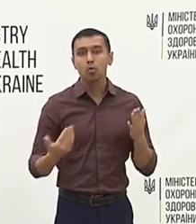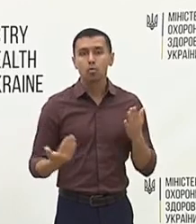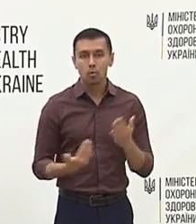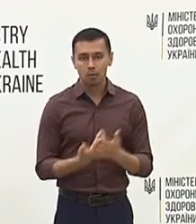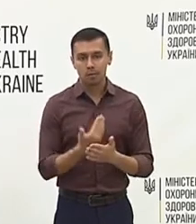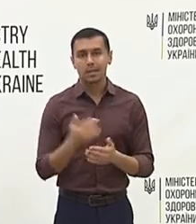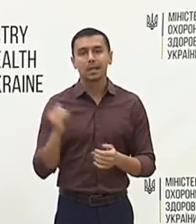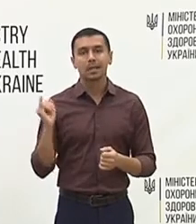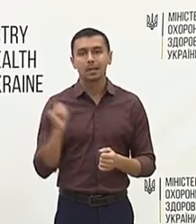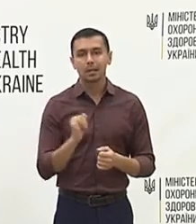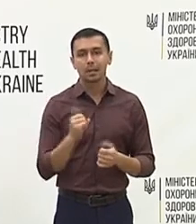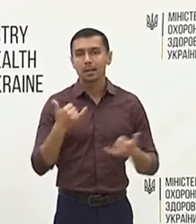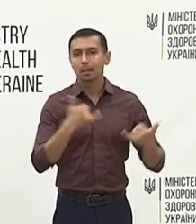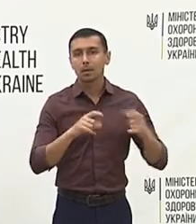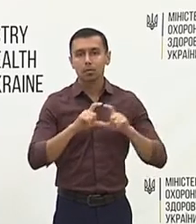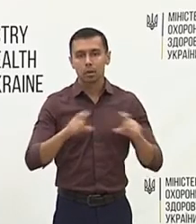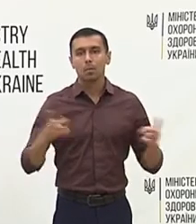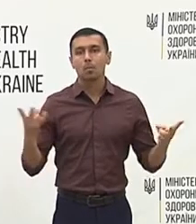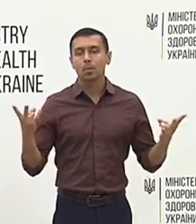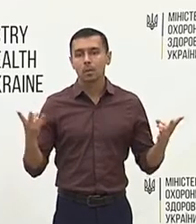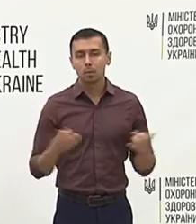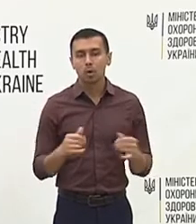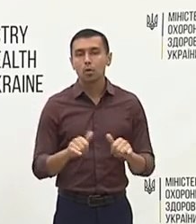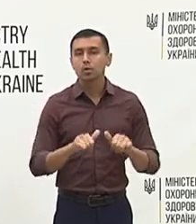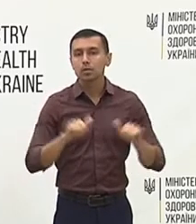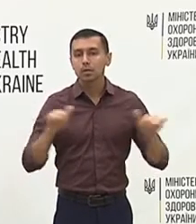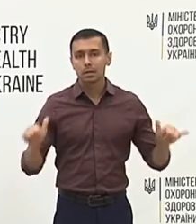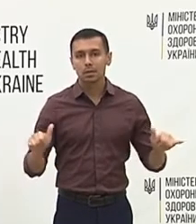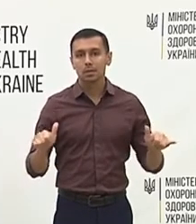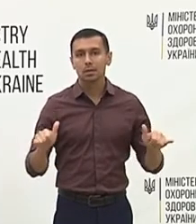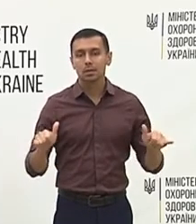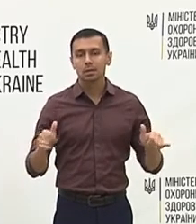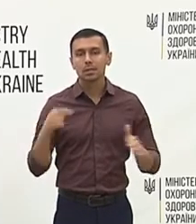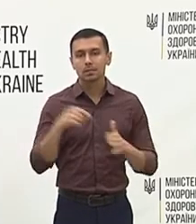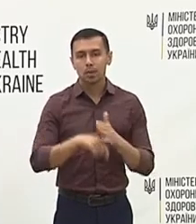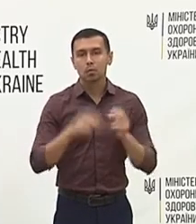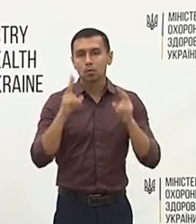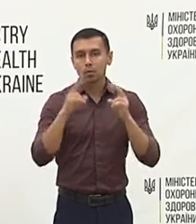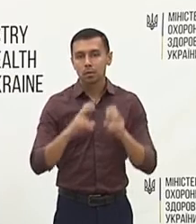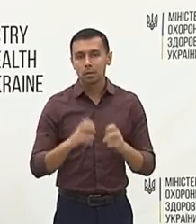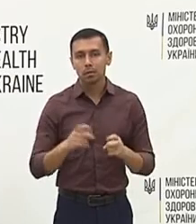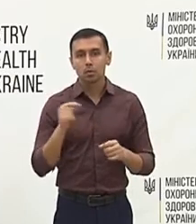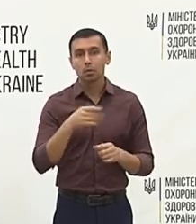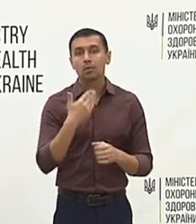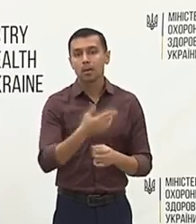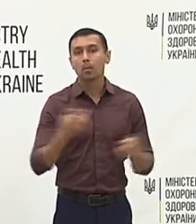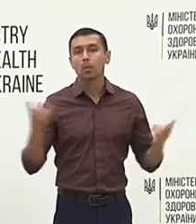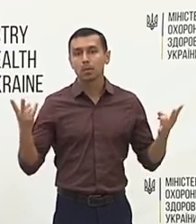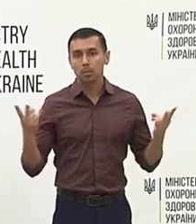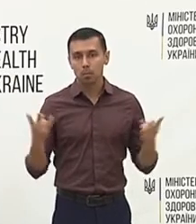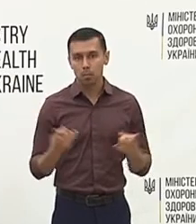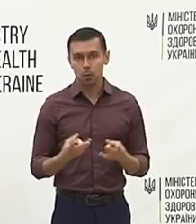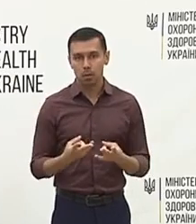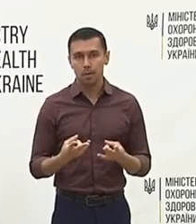оновлення, і лабораторія потребує розширення спектру досліджень, тобто вона